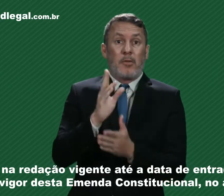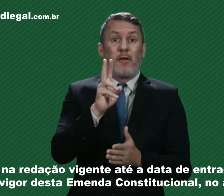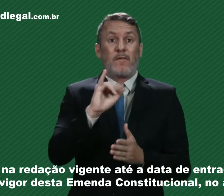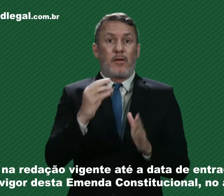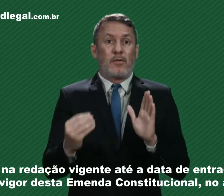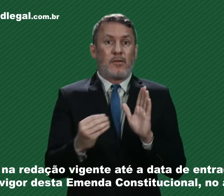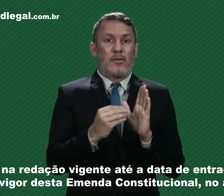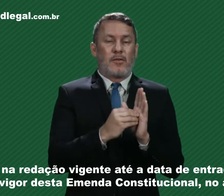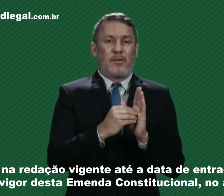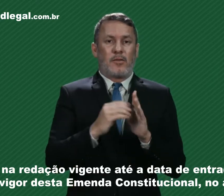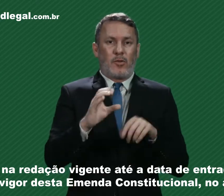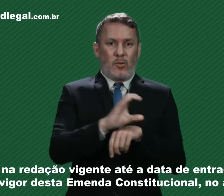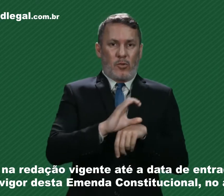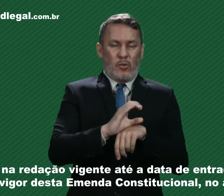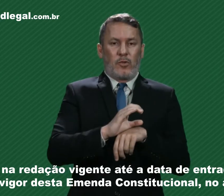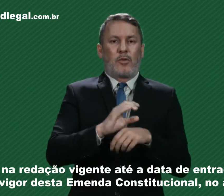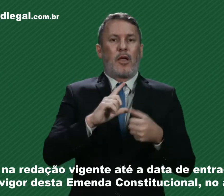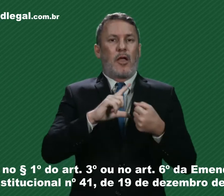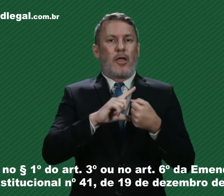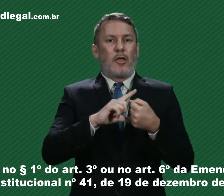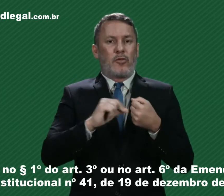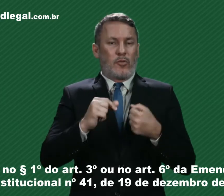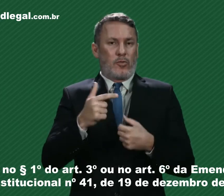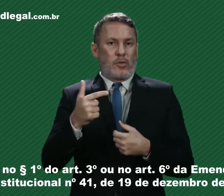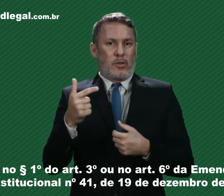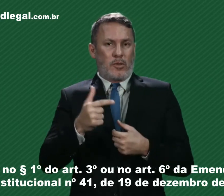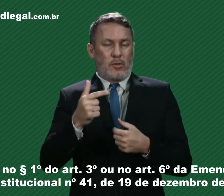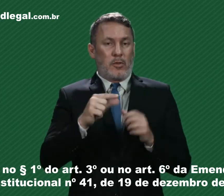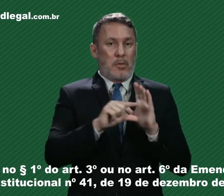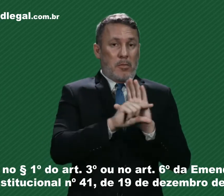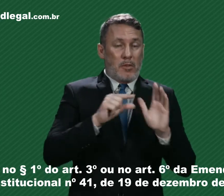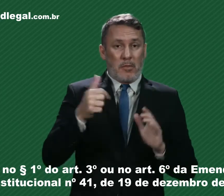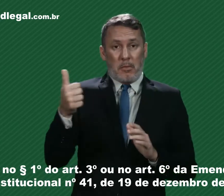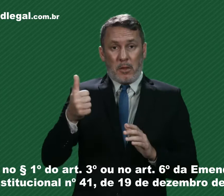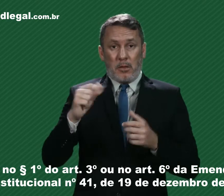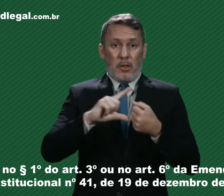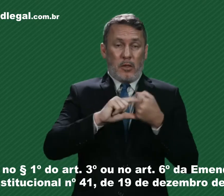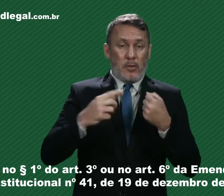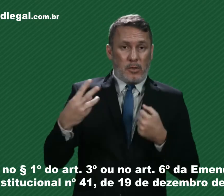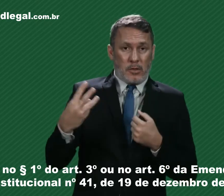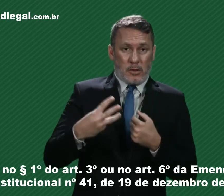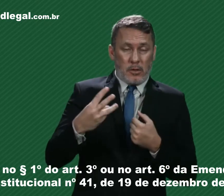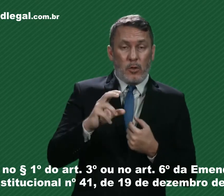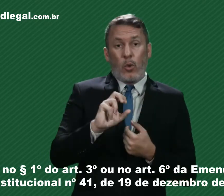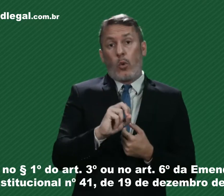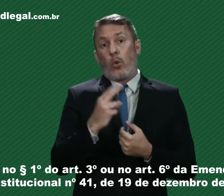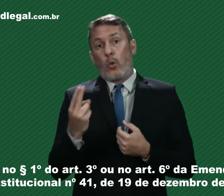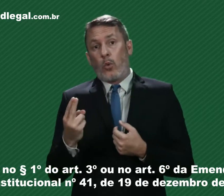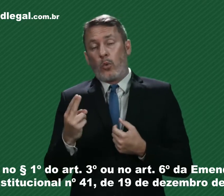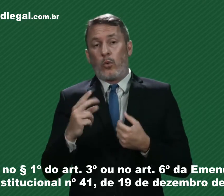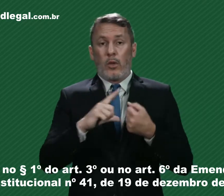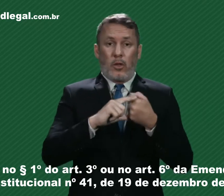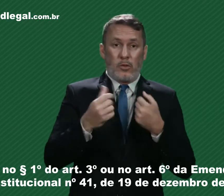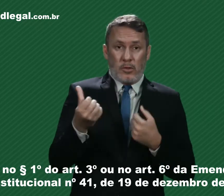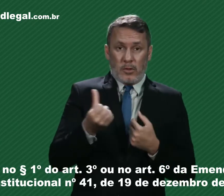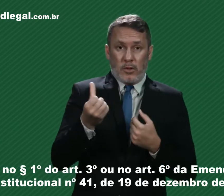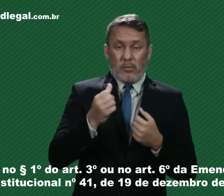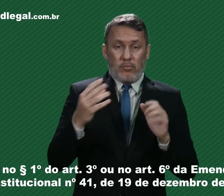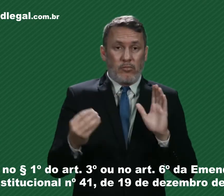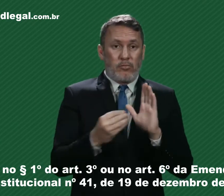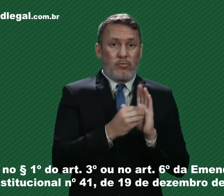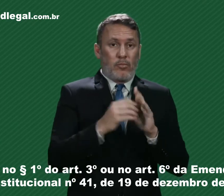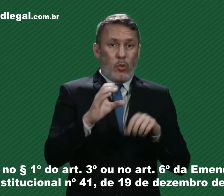emenda constitucional, no artigo 2º, no parágrafo 1º do artigo 3º ou no artigo 6º da